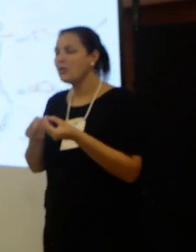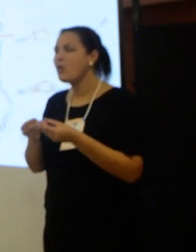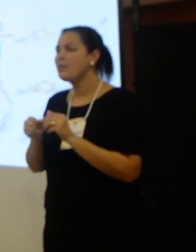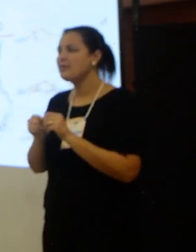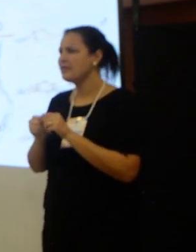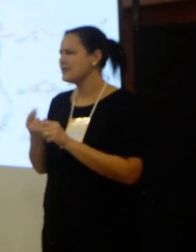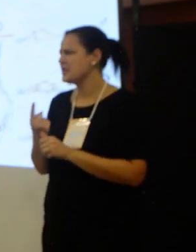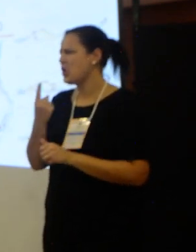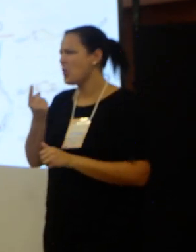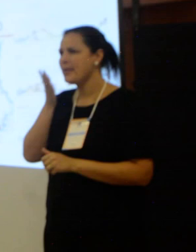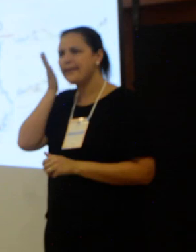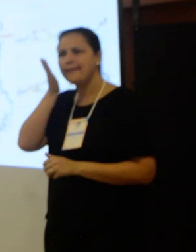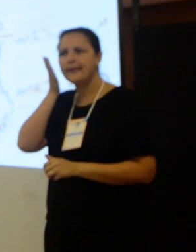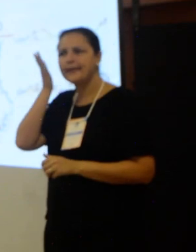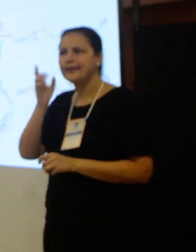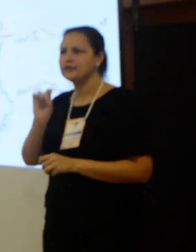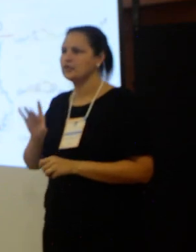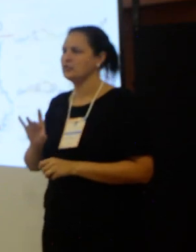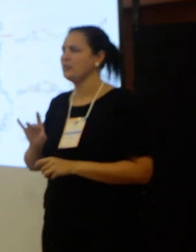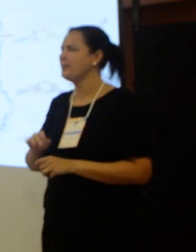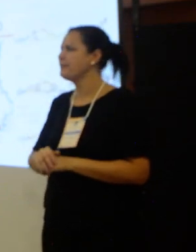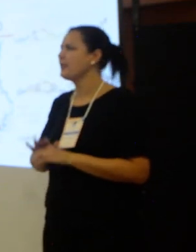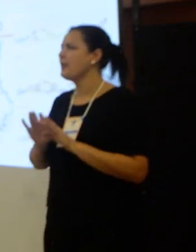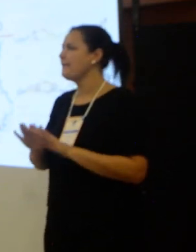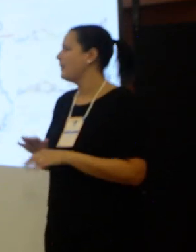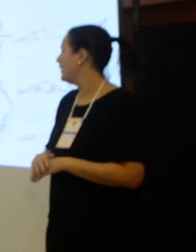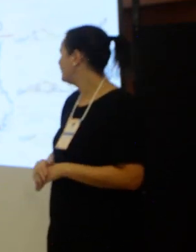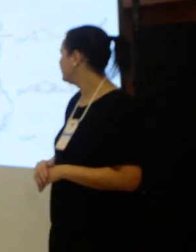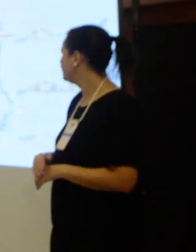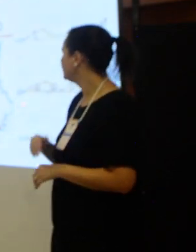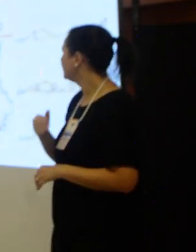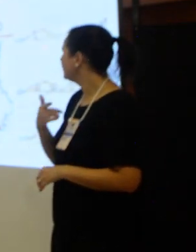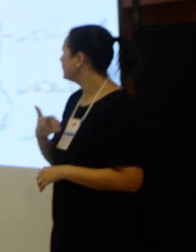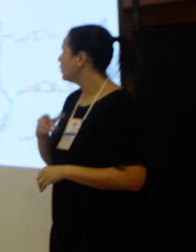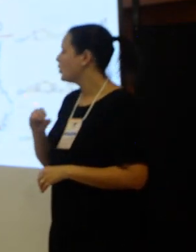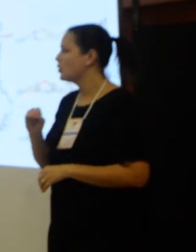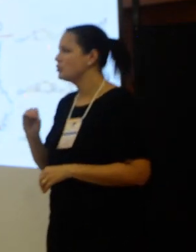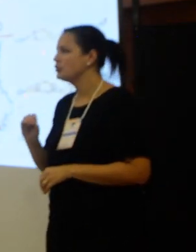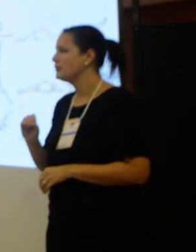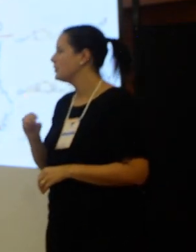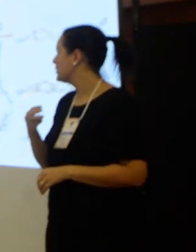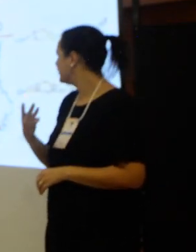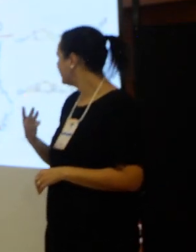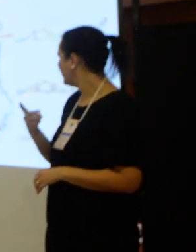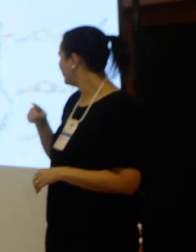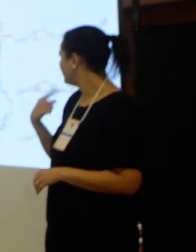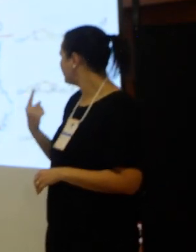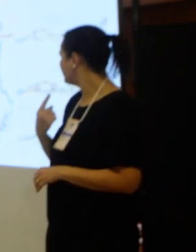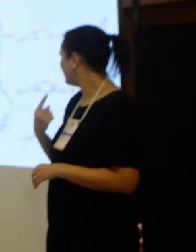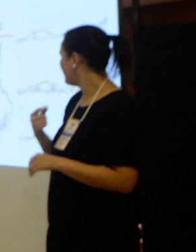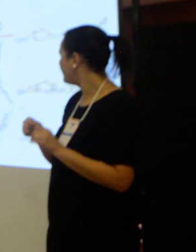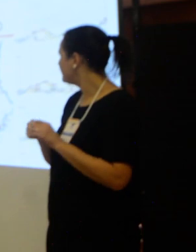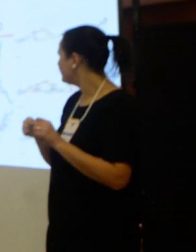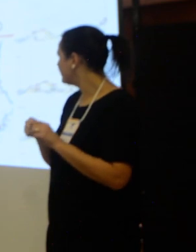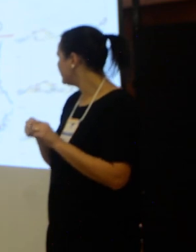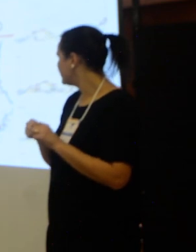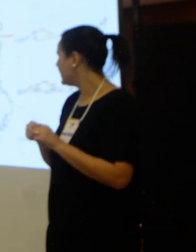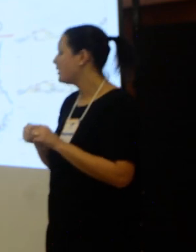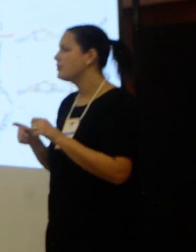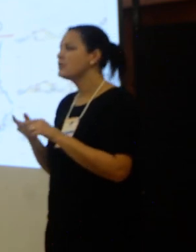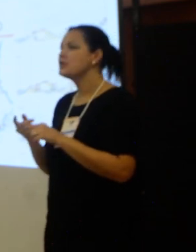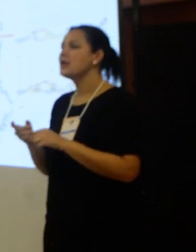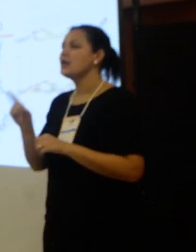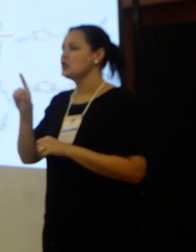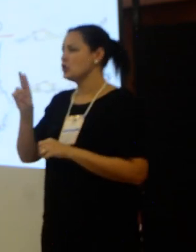um trecho, que é esse aqui, que é das Dunas do Braga, tá? Em